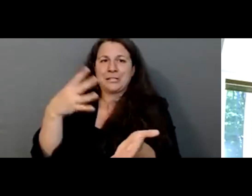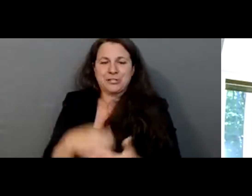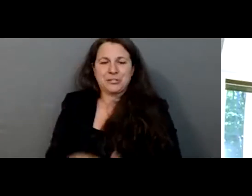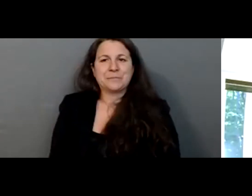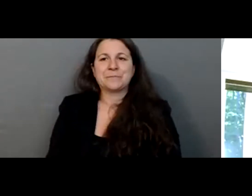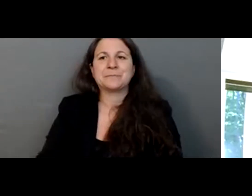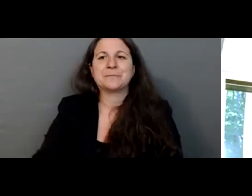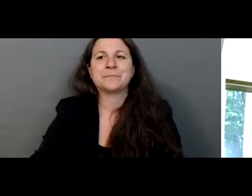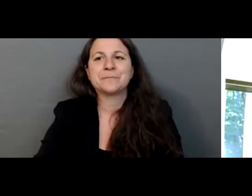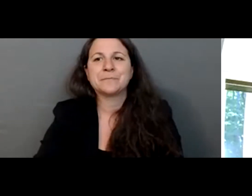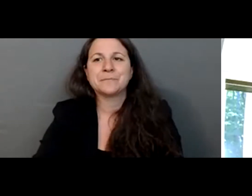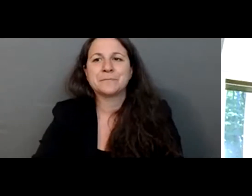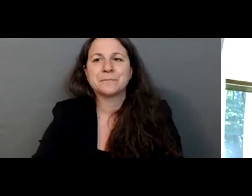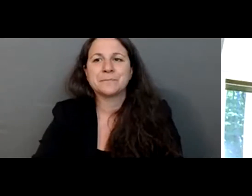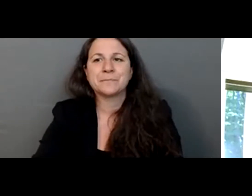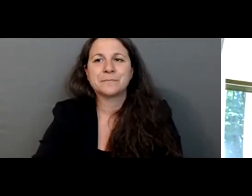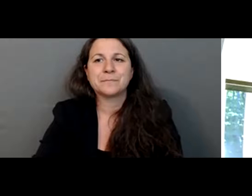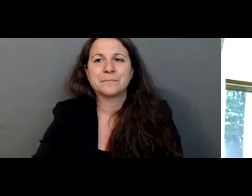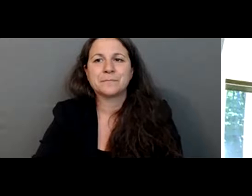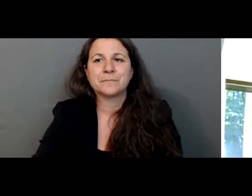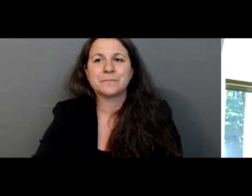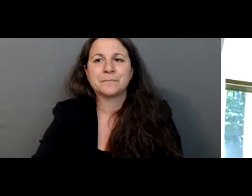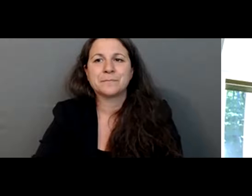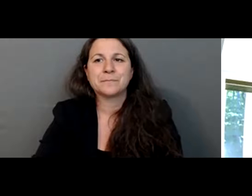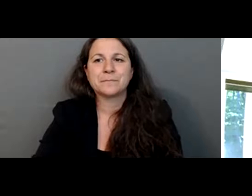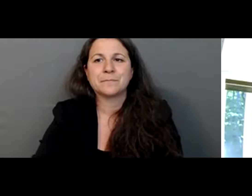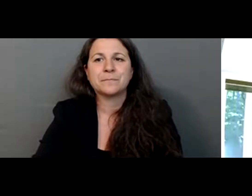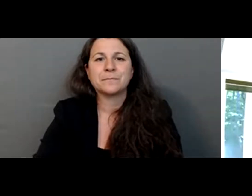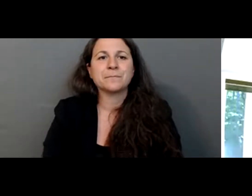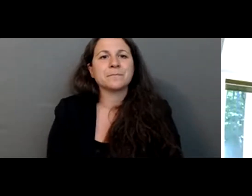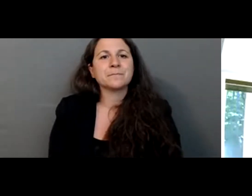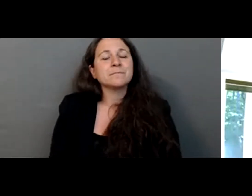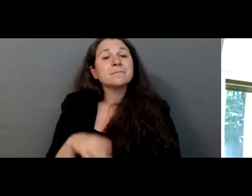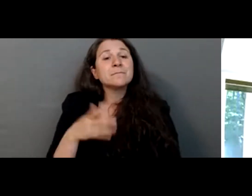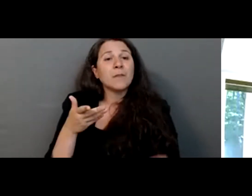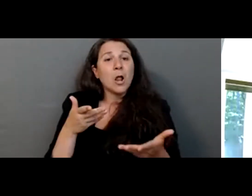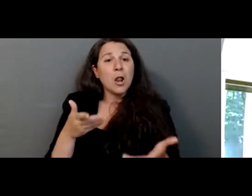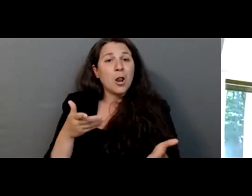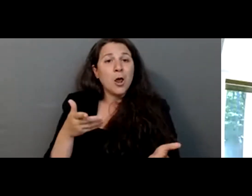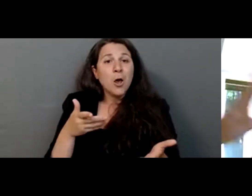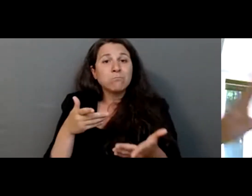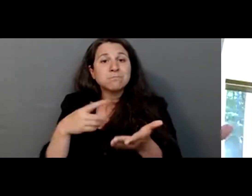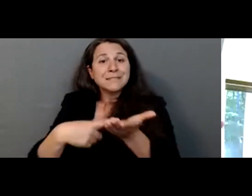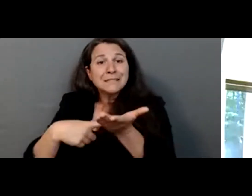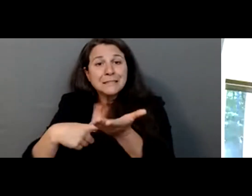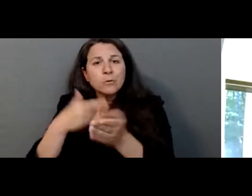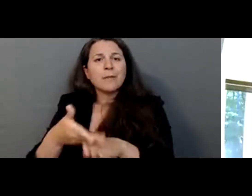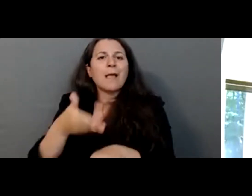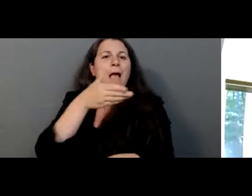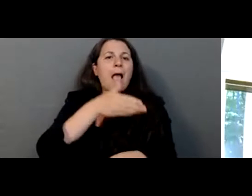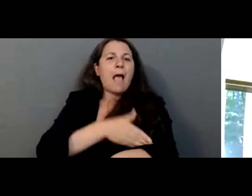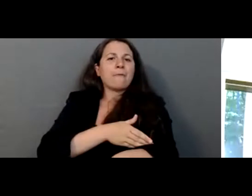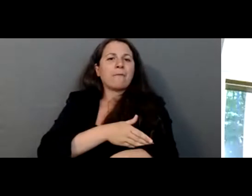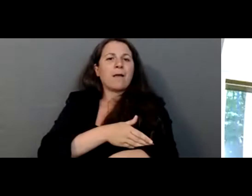d'amorcer cette période de discussion, permettez-moi de mettre la table, ouvrir nos